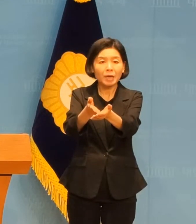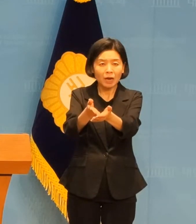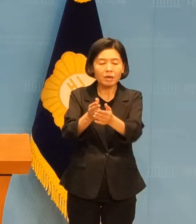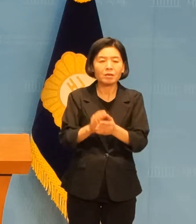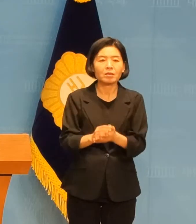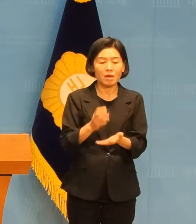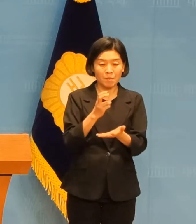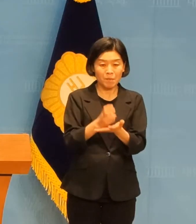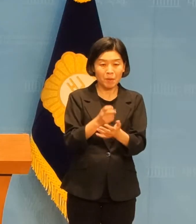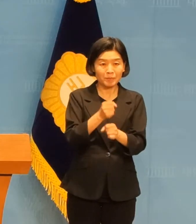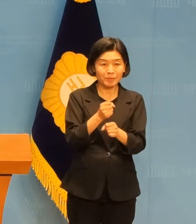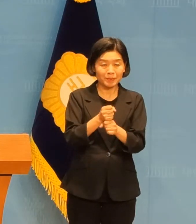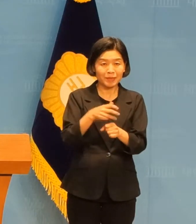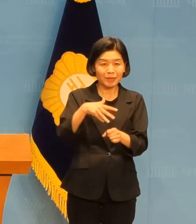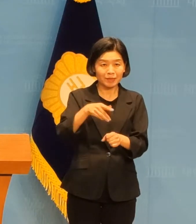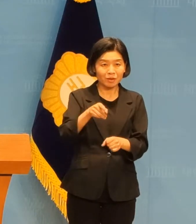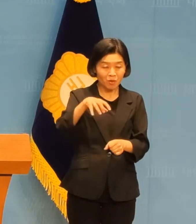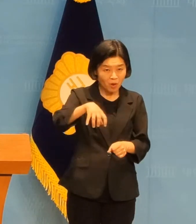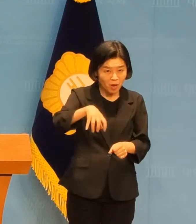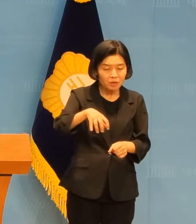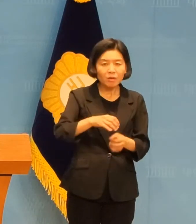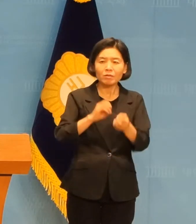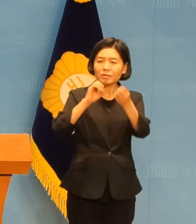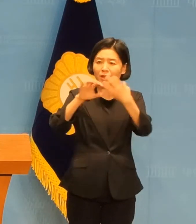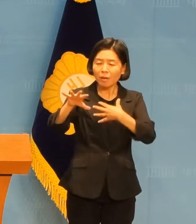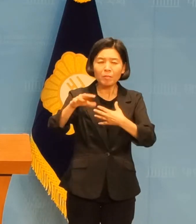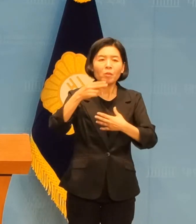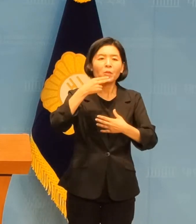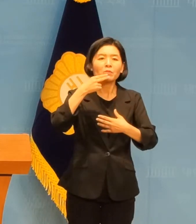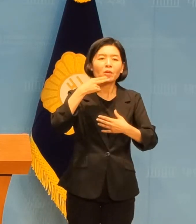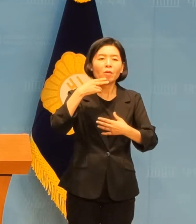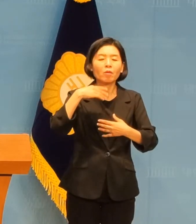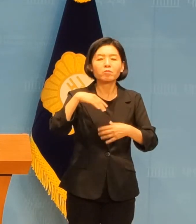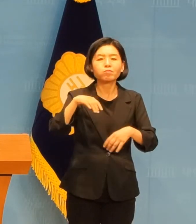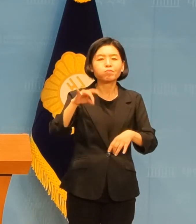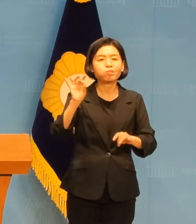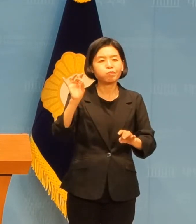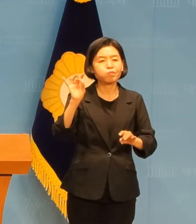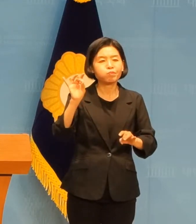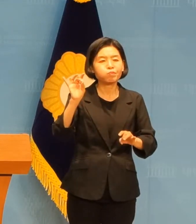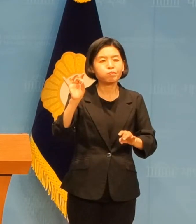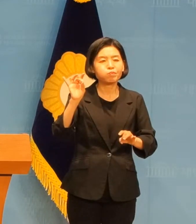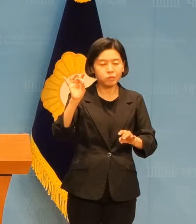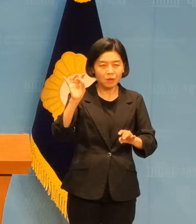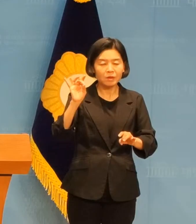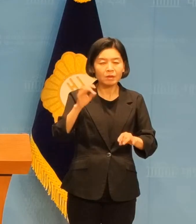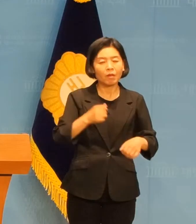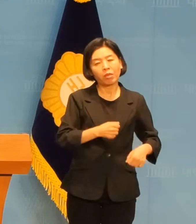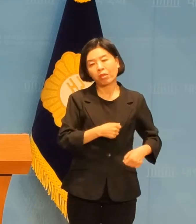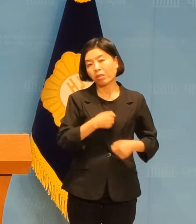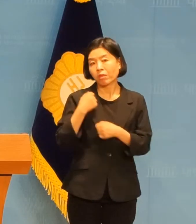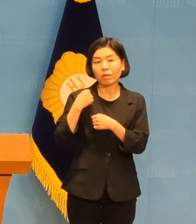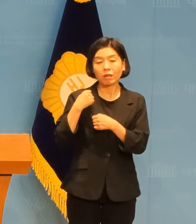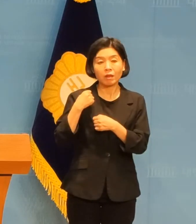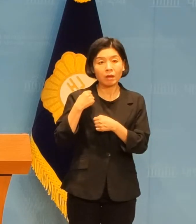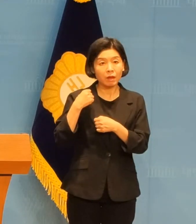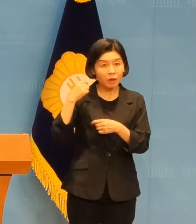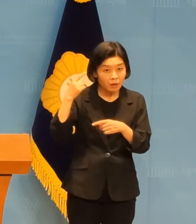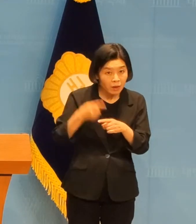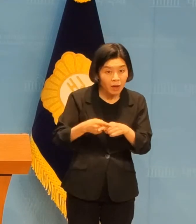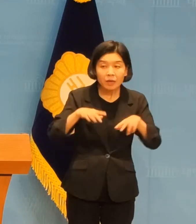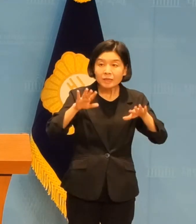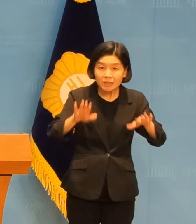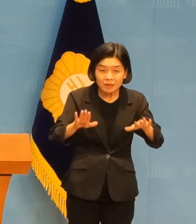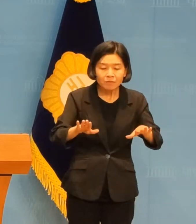법제처가 당시에 회답을 하지 않고 사실상 직무유기를 했다가 뒤늦게 그